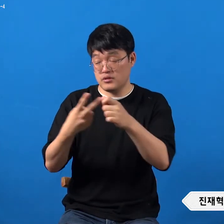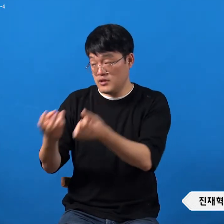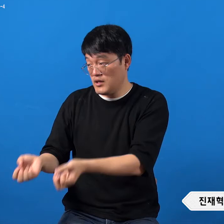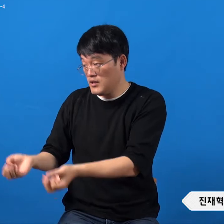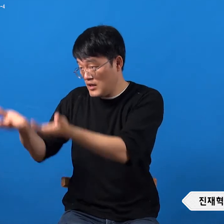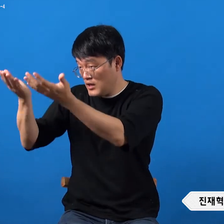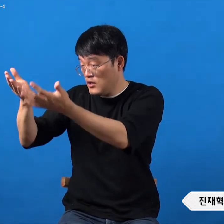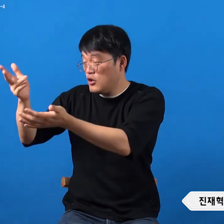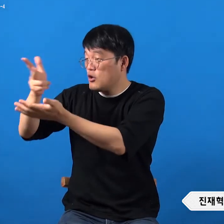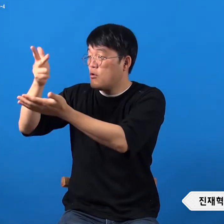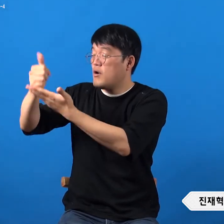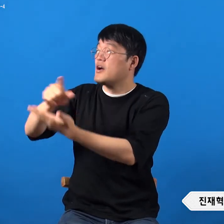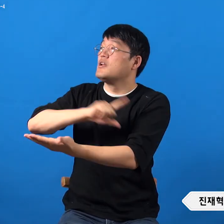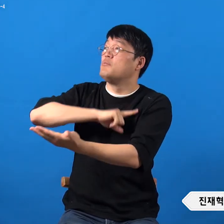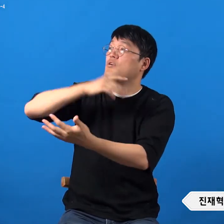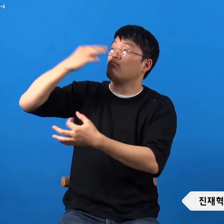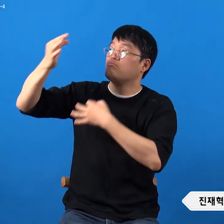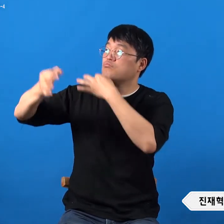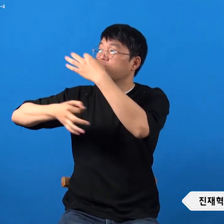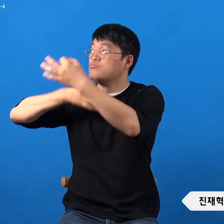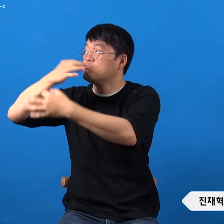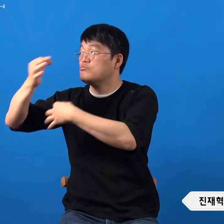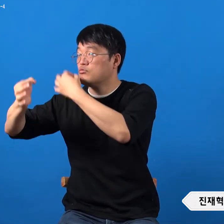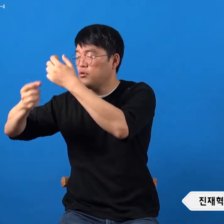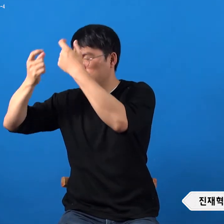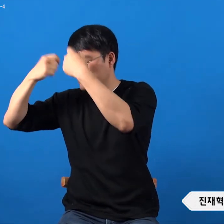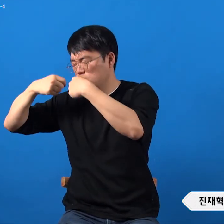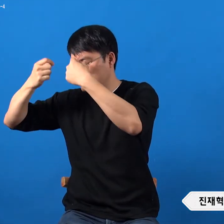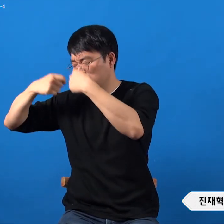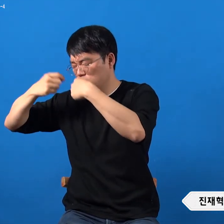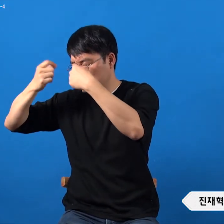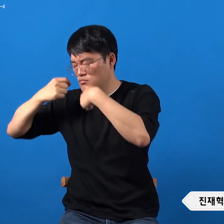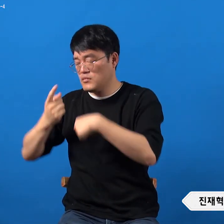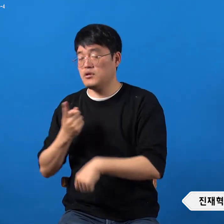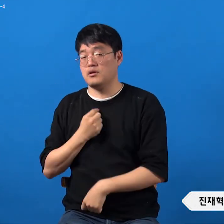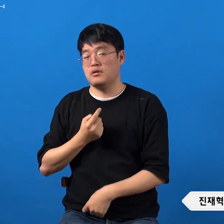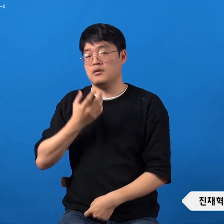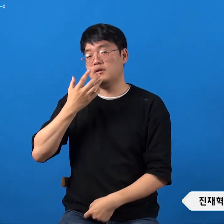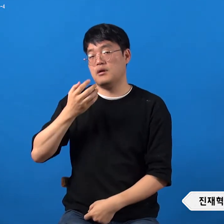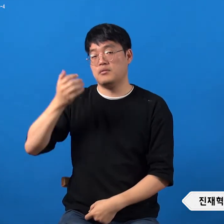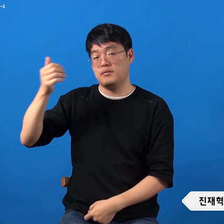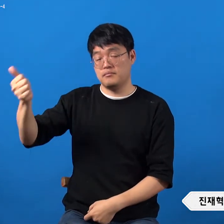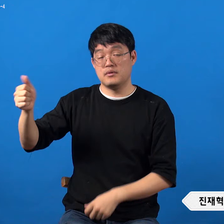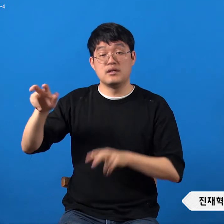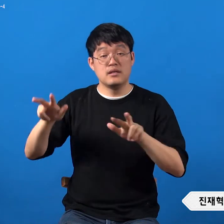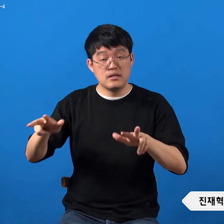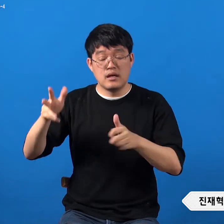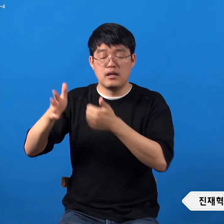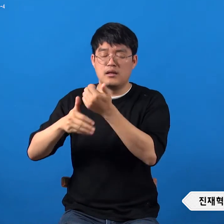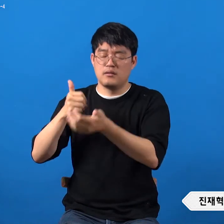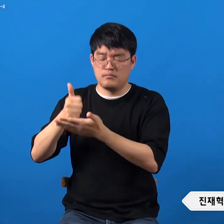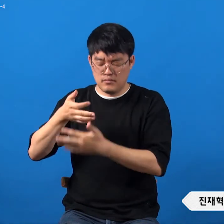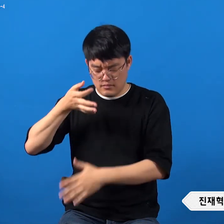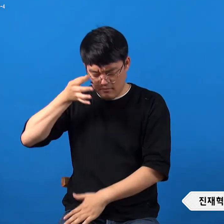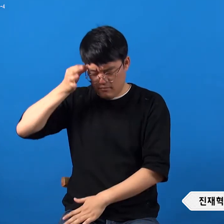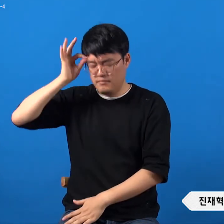단에서 여호와의 이름을 부르며 울음바다가 되었던, 이제 하나님